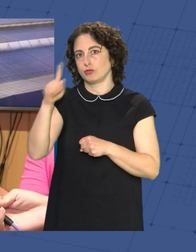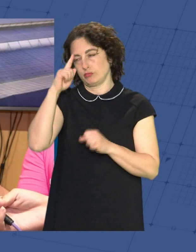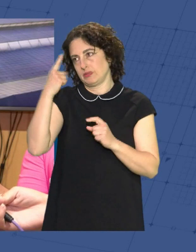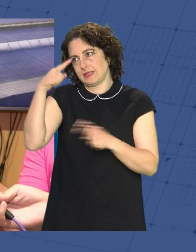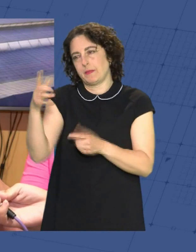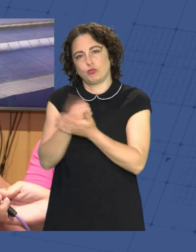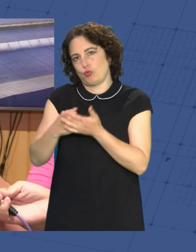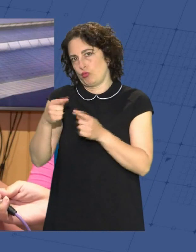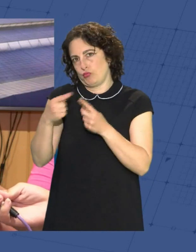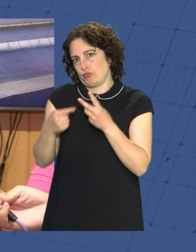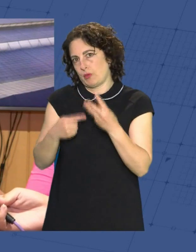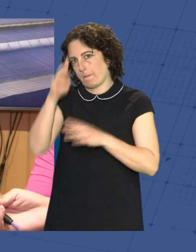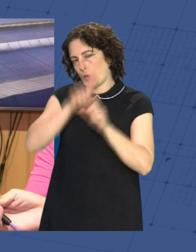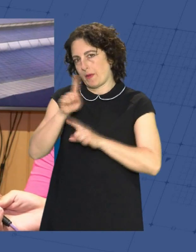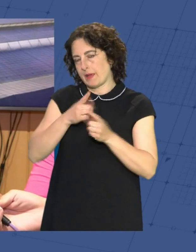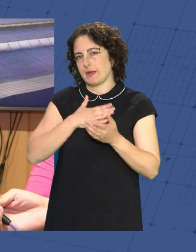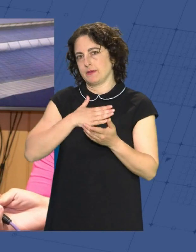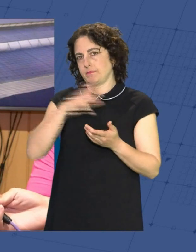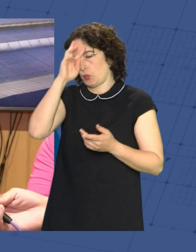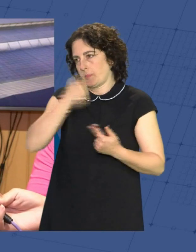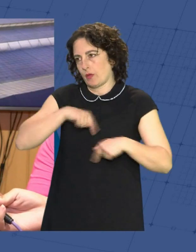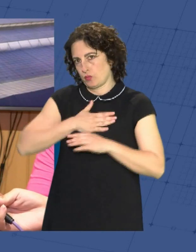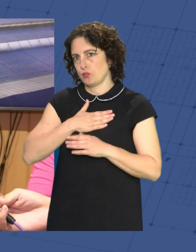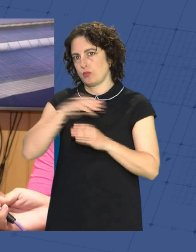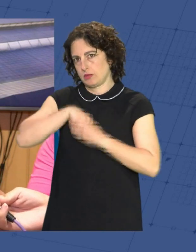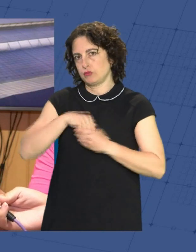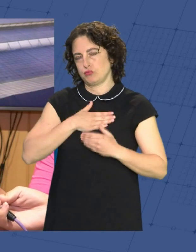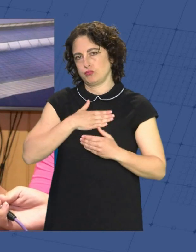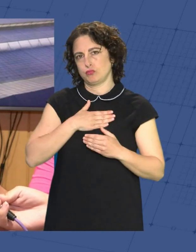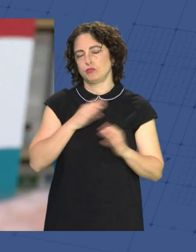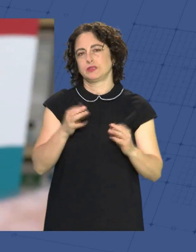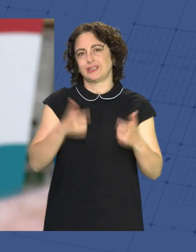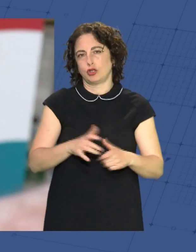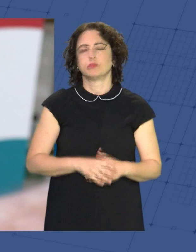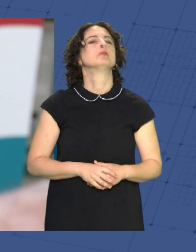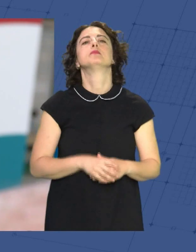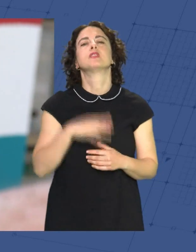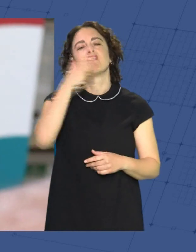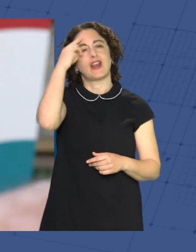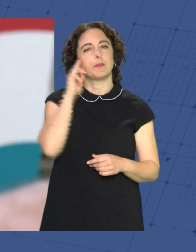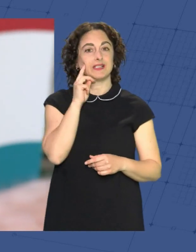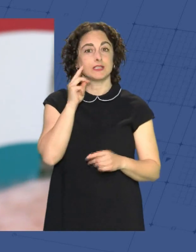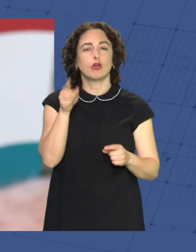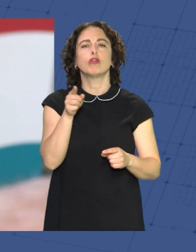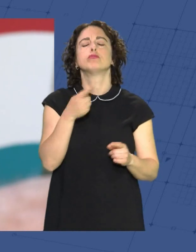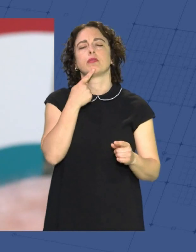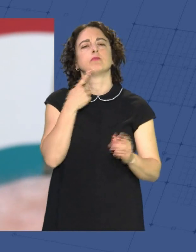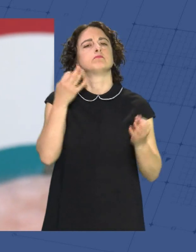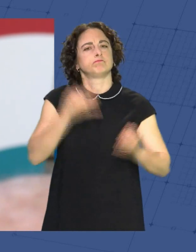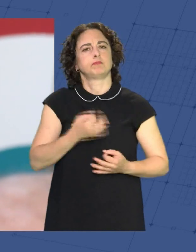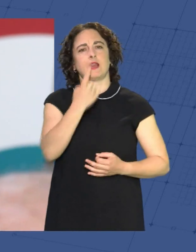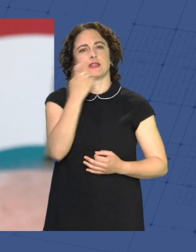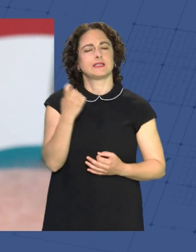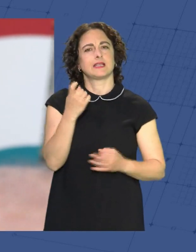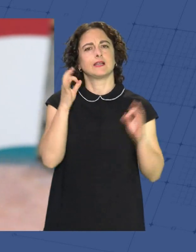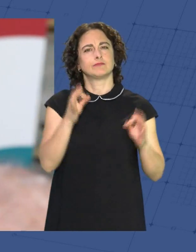digamos, de todos los problemas y cuestiones que tenemos dentro del propio sector. Fernández Pacheco considera necesario establecer